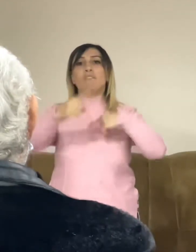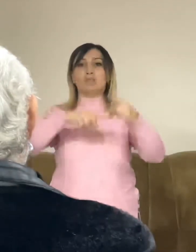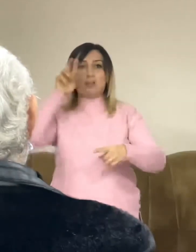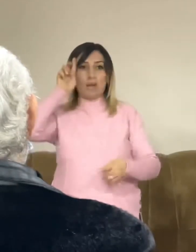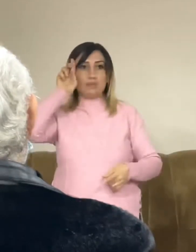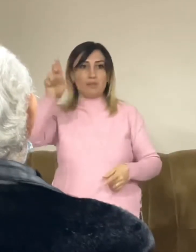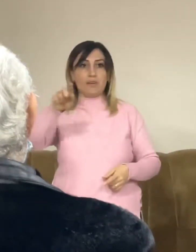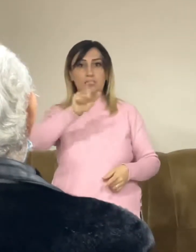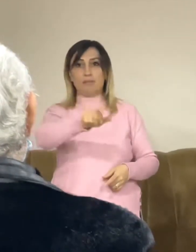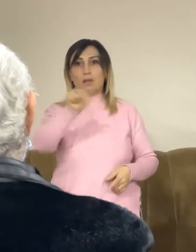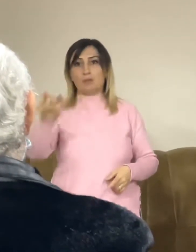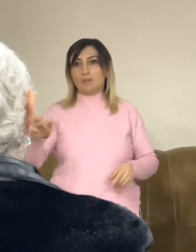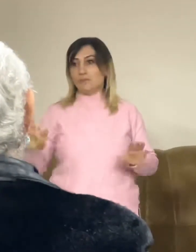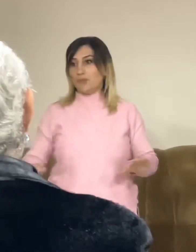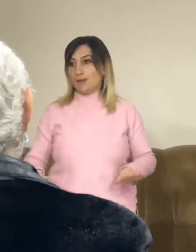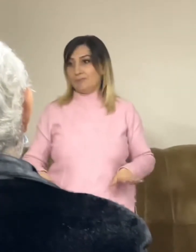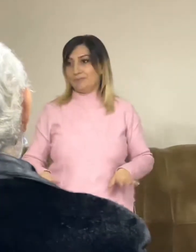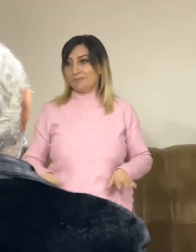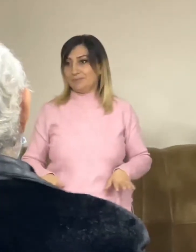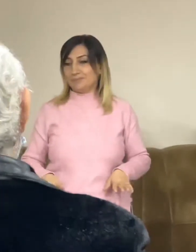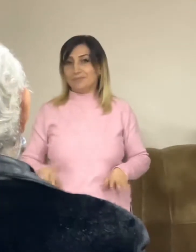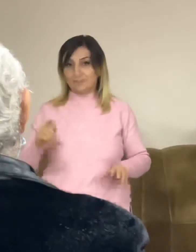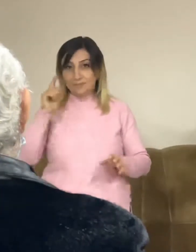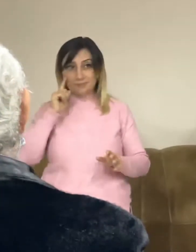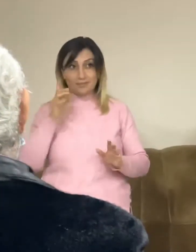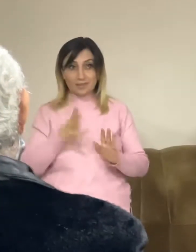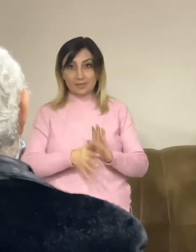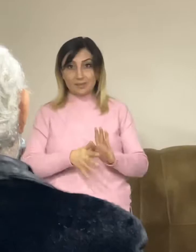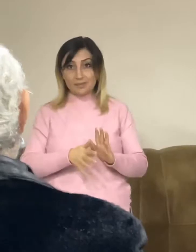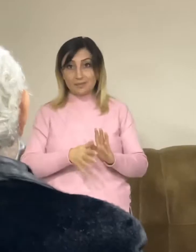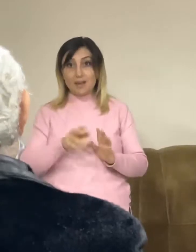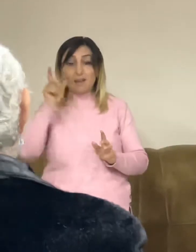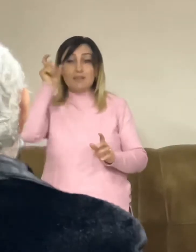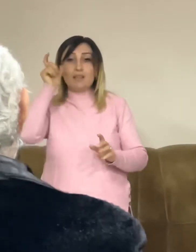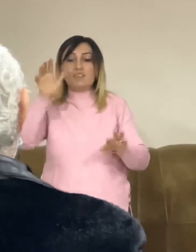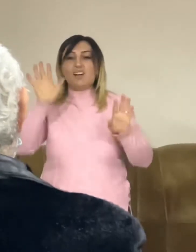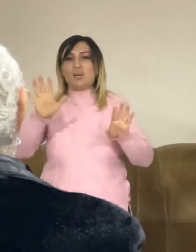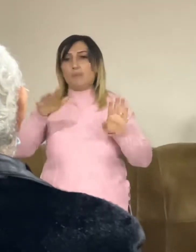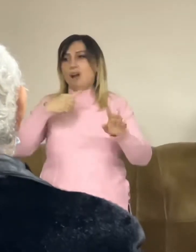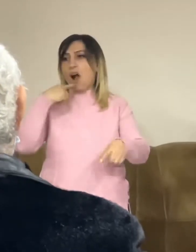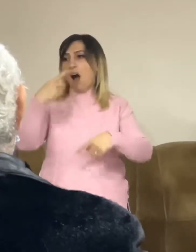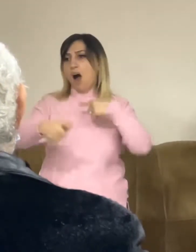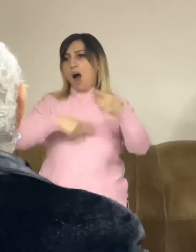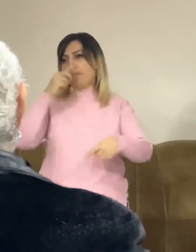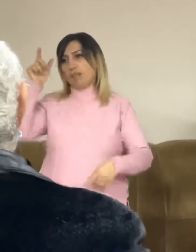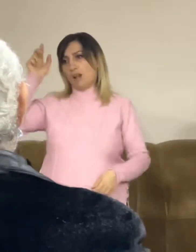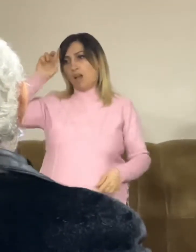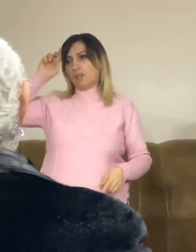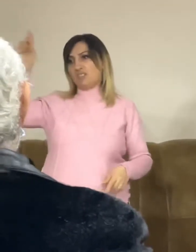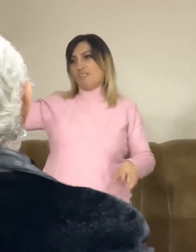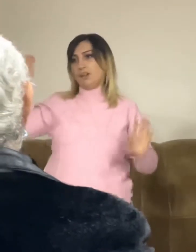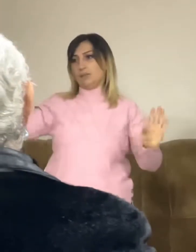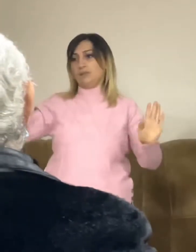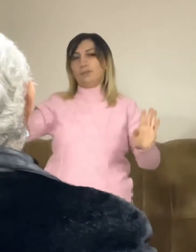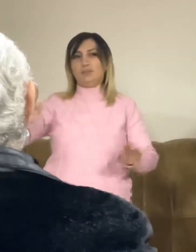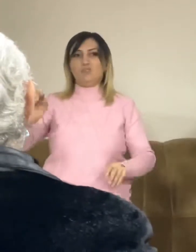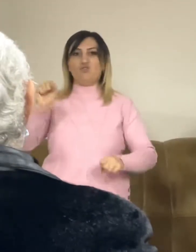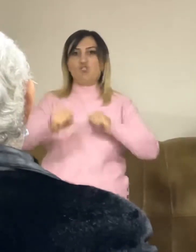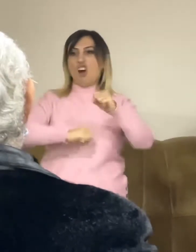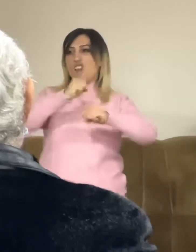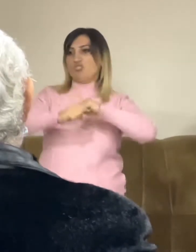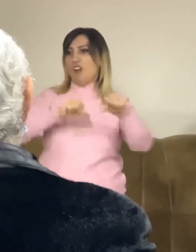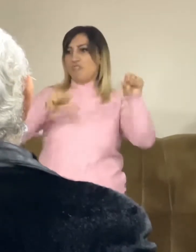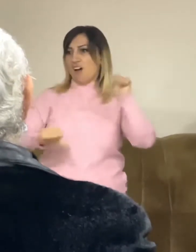Այսինքն մենք ինչ ենք տեսնում Եդեմի պարտեզում։ Աստծո փառավոր միջամտությունը